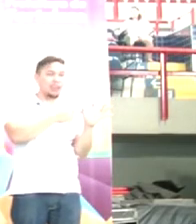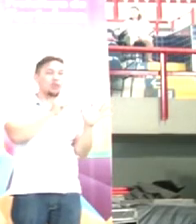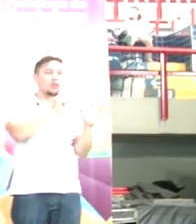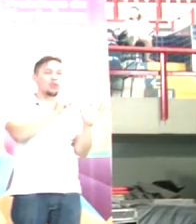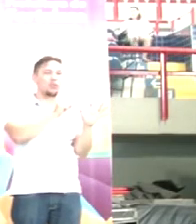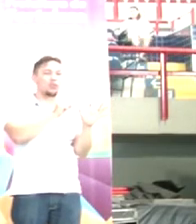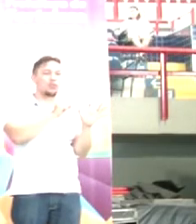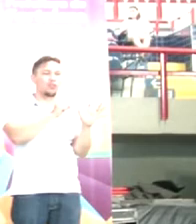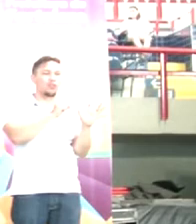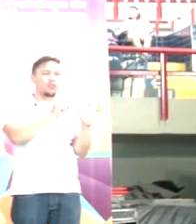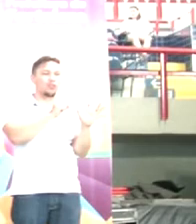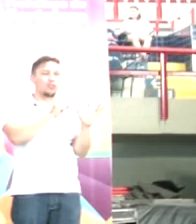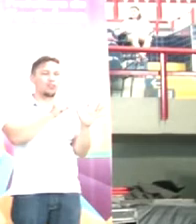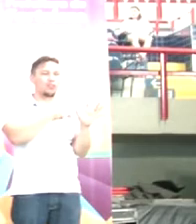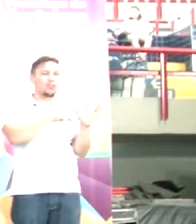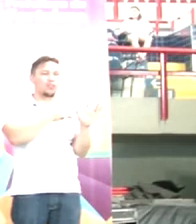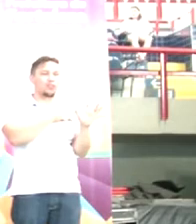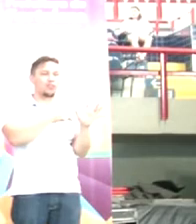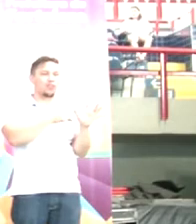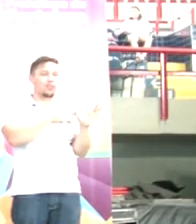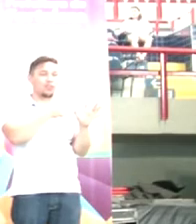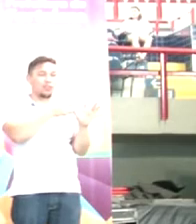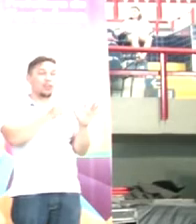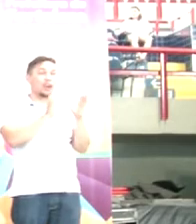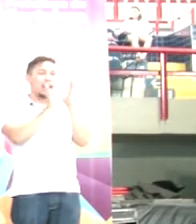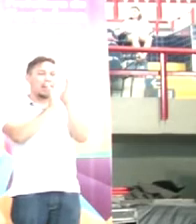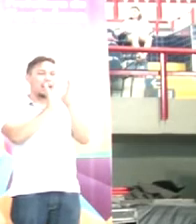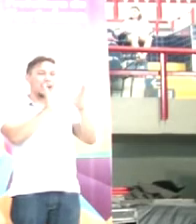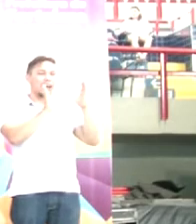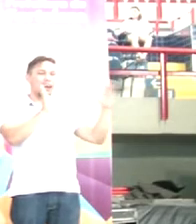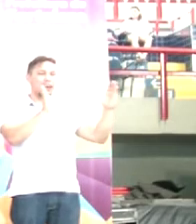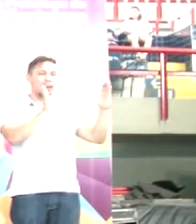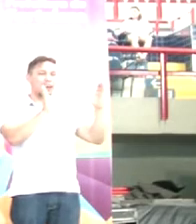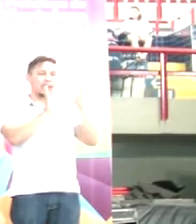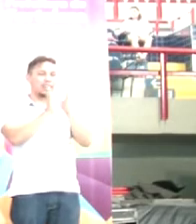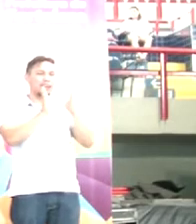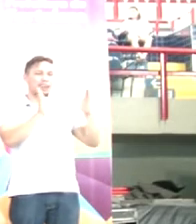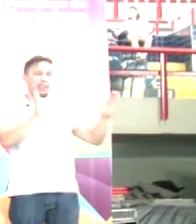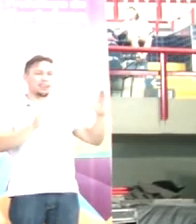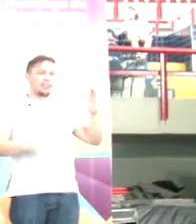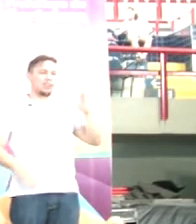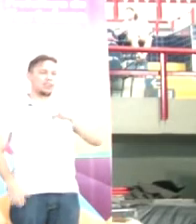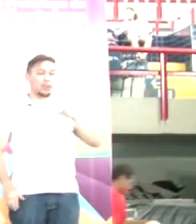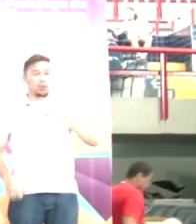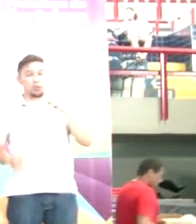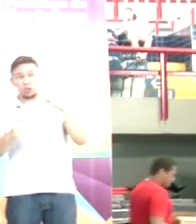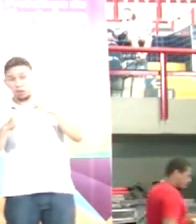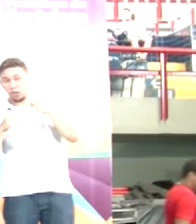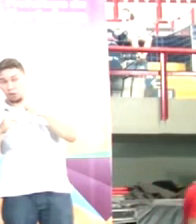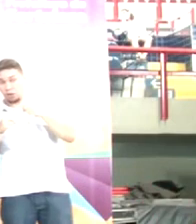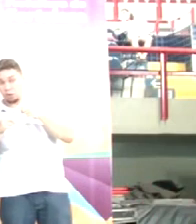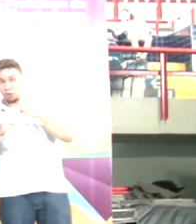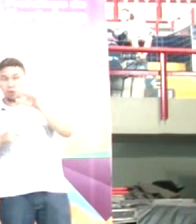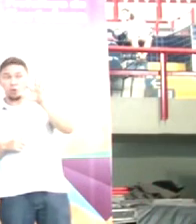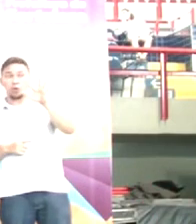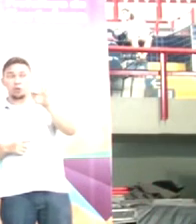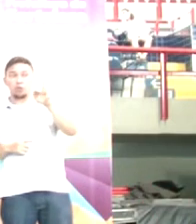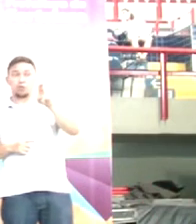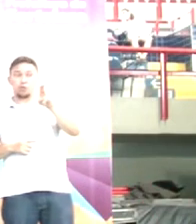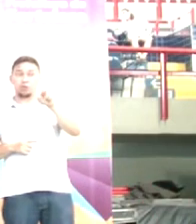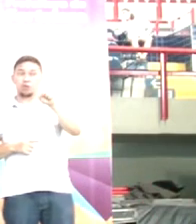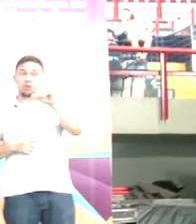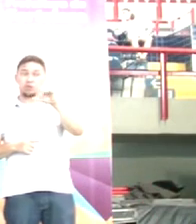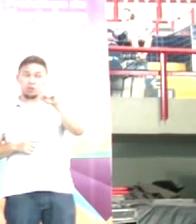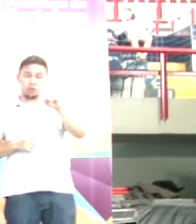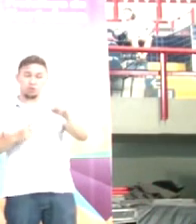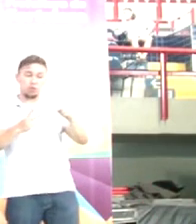chama de a parte exterior de setor, né? Quer dizer, na verdade, eu tenho um fuso e um setor. Então, se eu puxo aqui uma